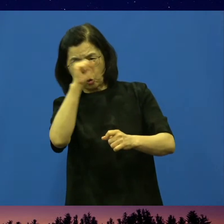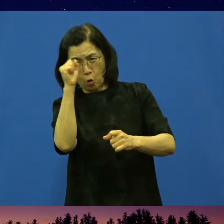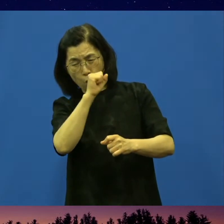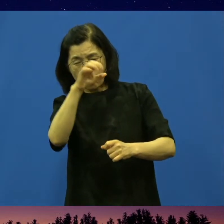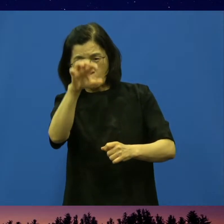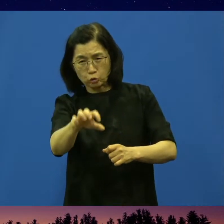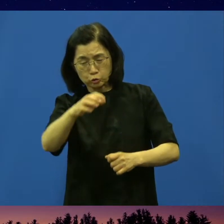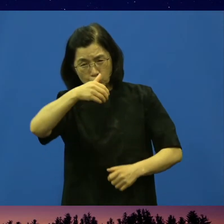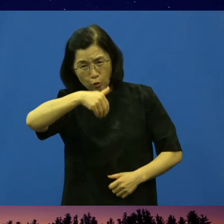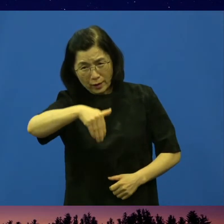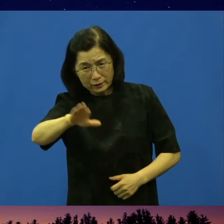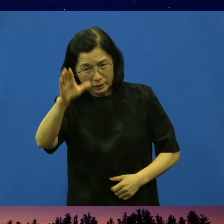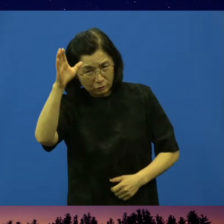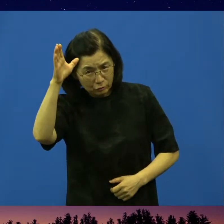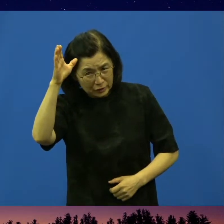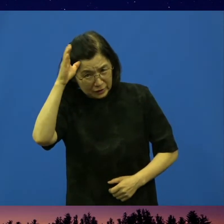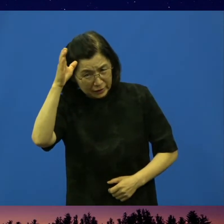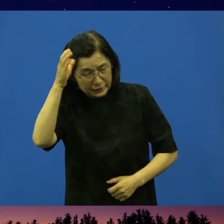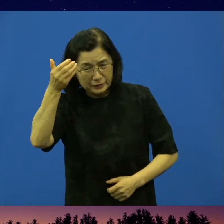더 어려워져요.